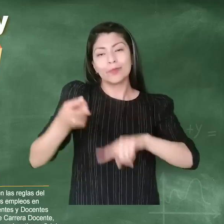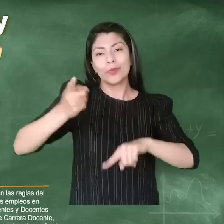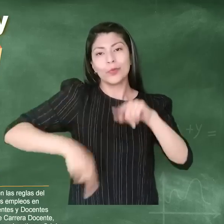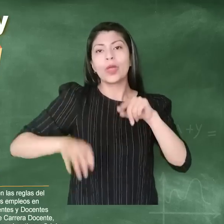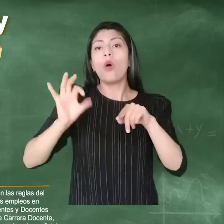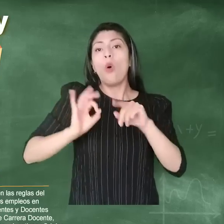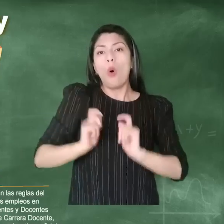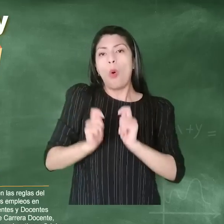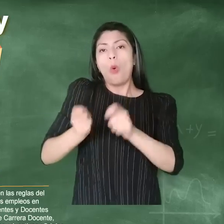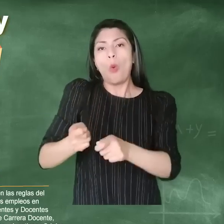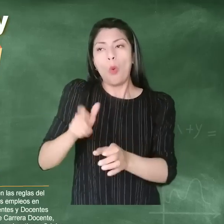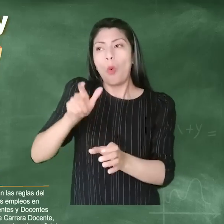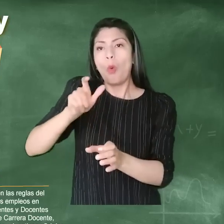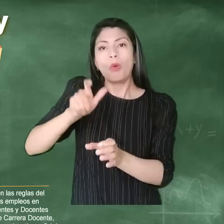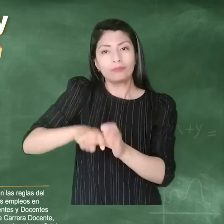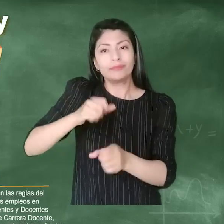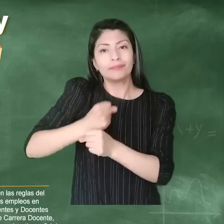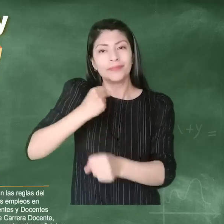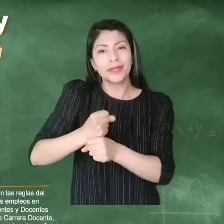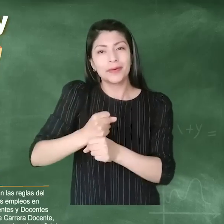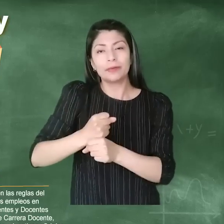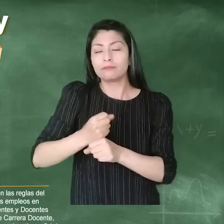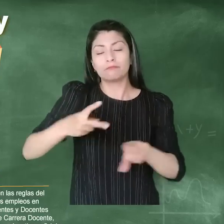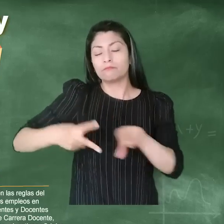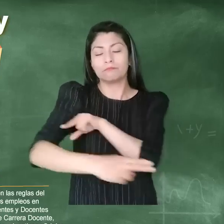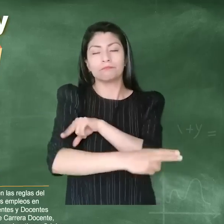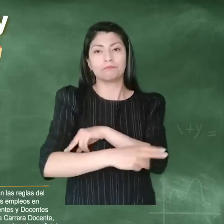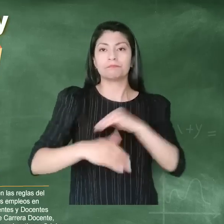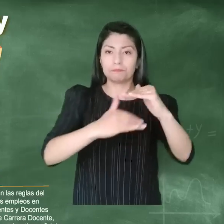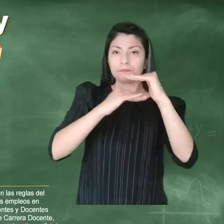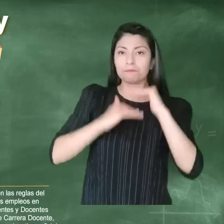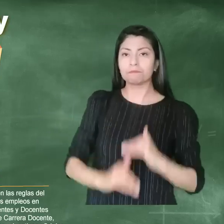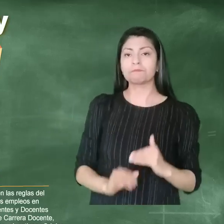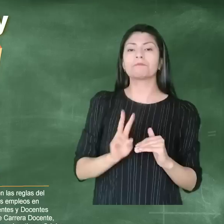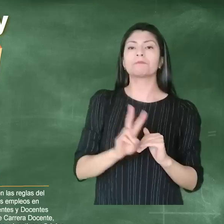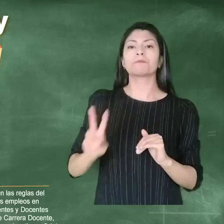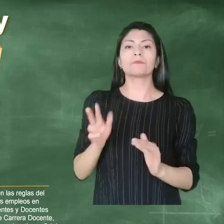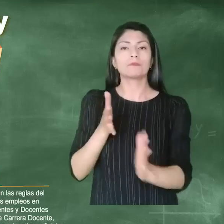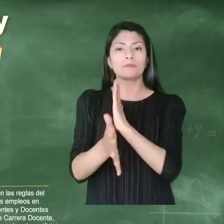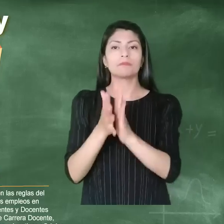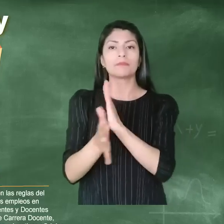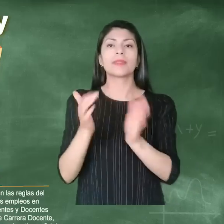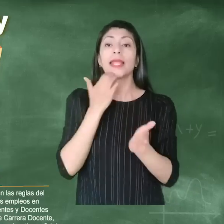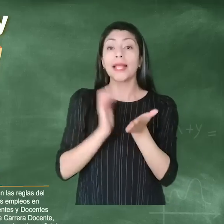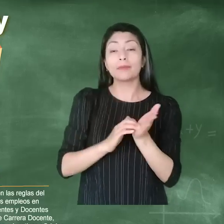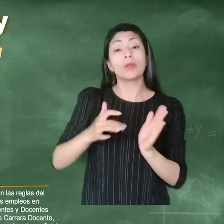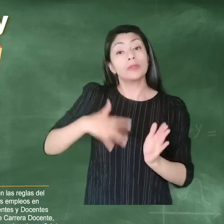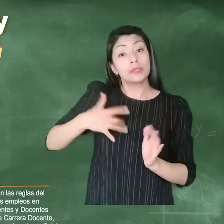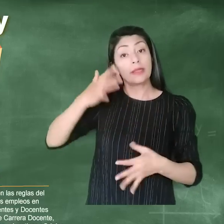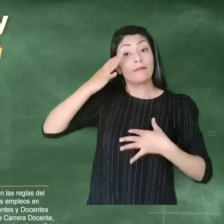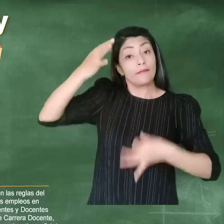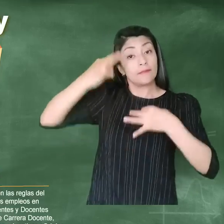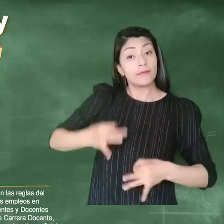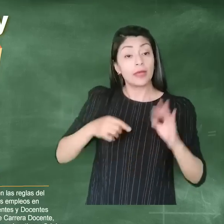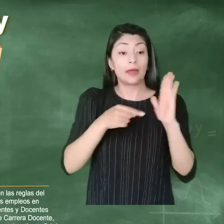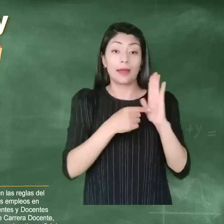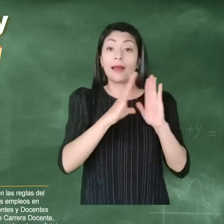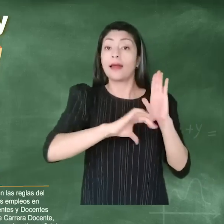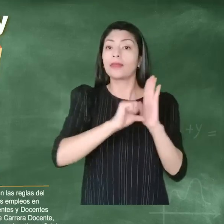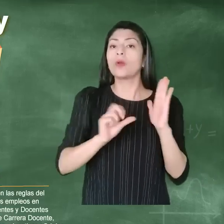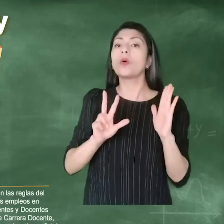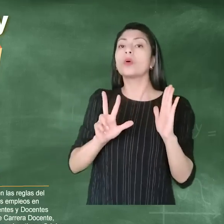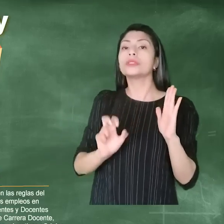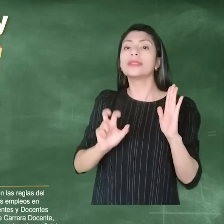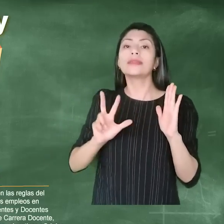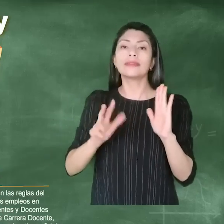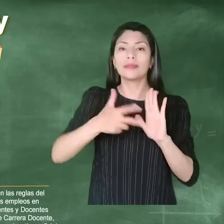el proceso o tomar posesión del cargo. Parágrafo 2. En virtud de la presunción de buena fe de que